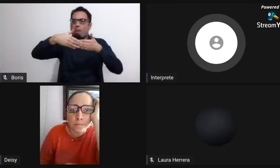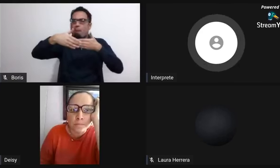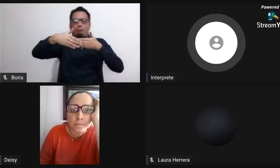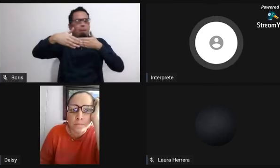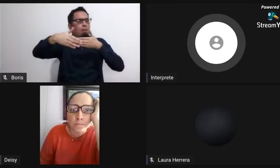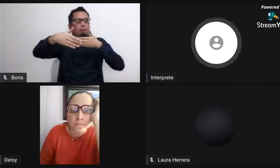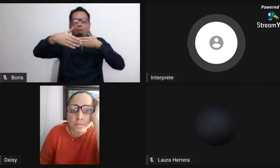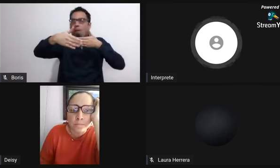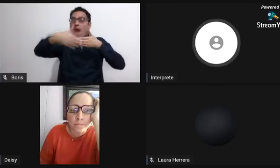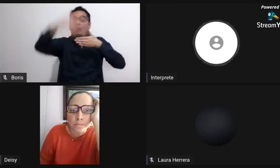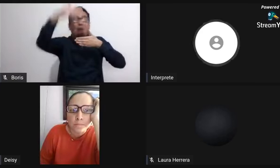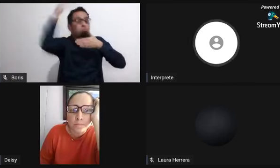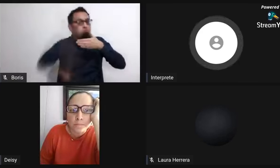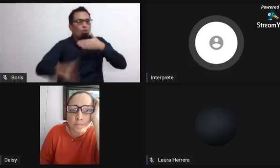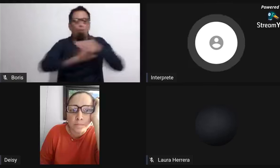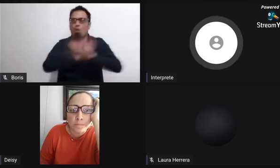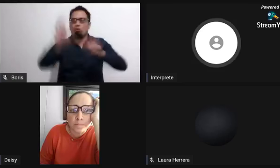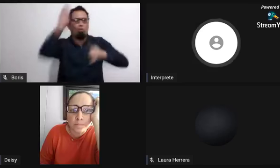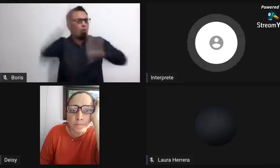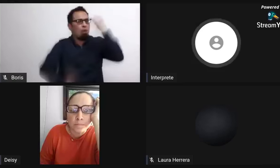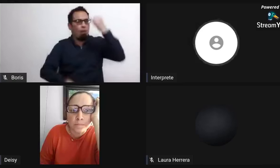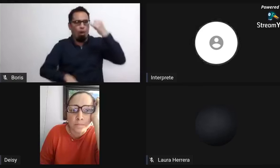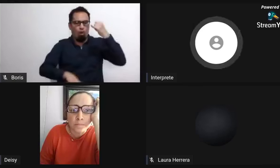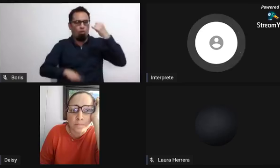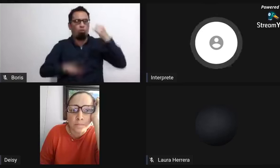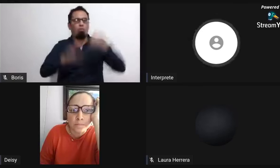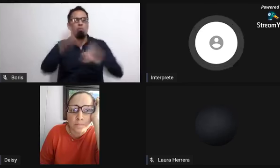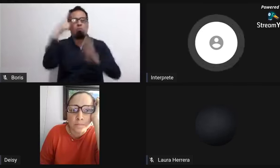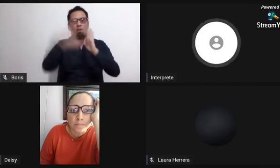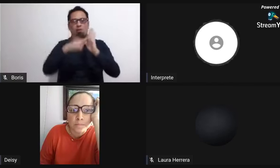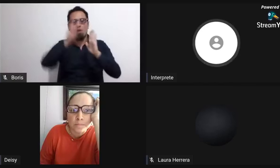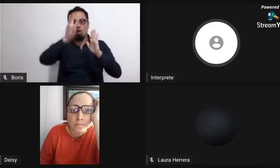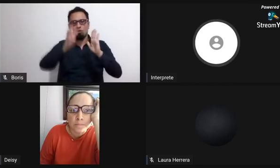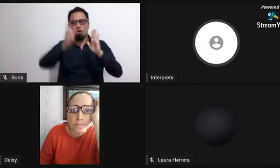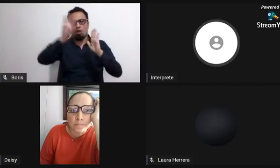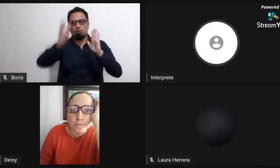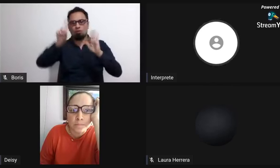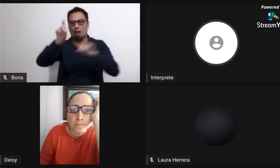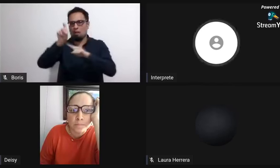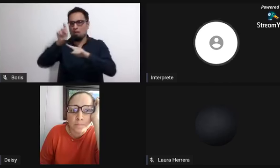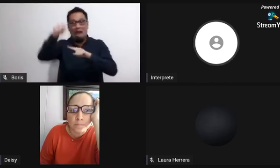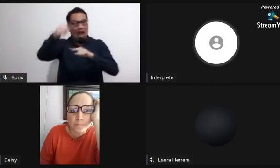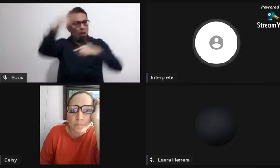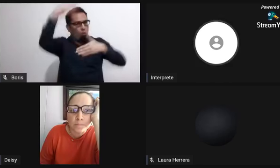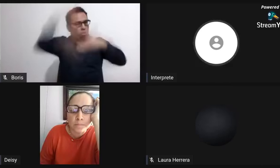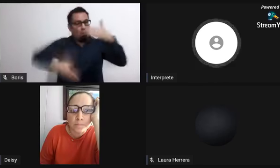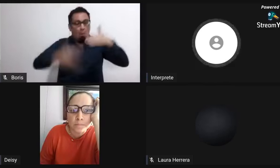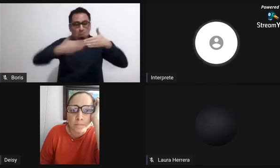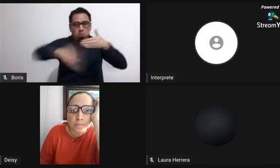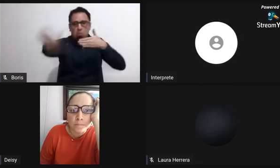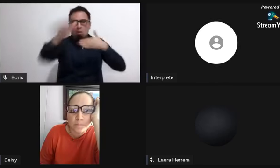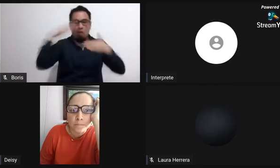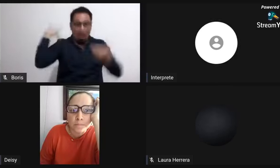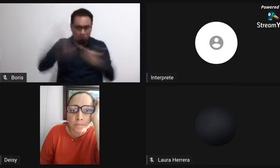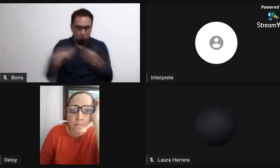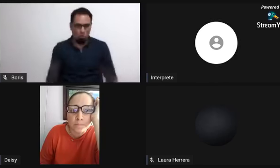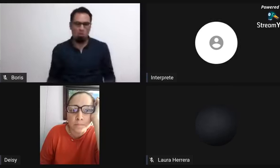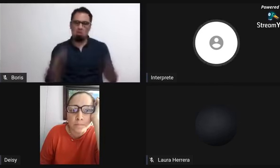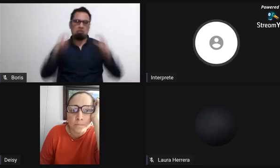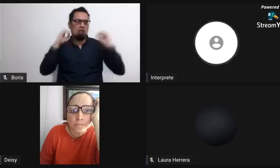1858, empieza a ser federalista hasta el último cambio que se da